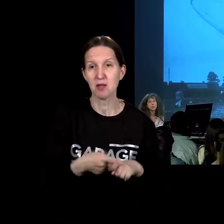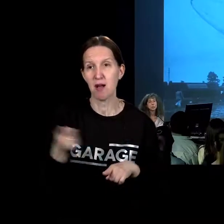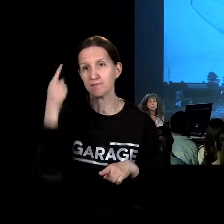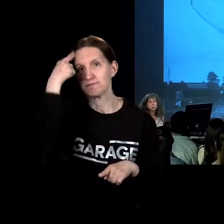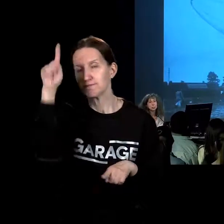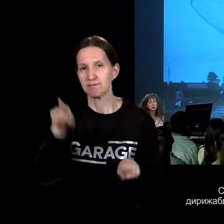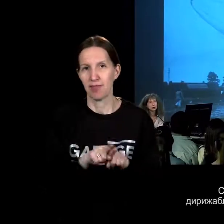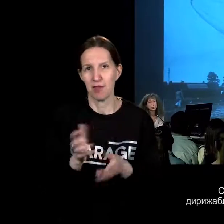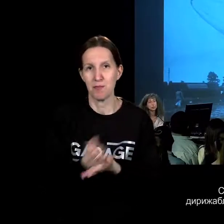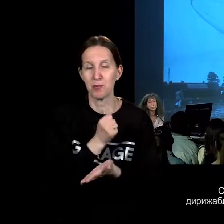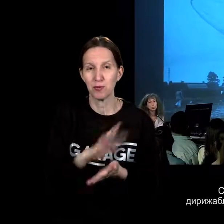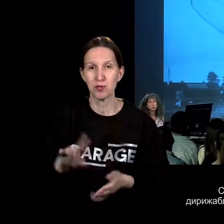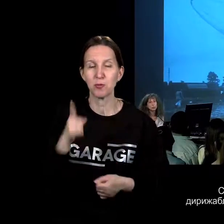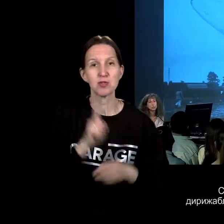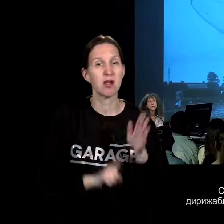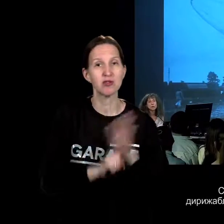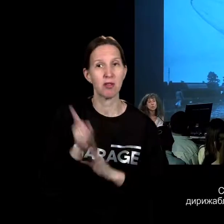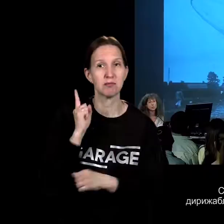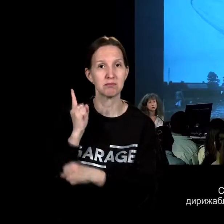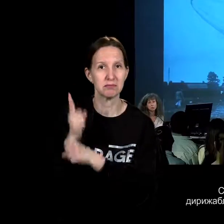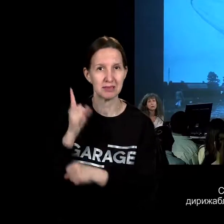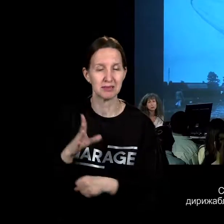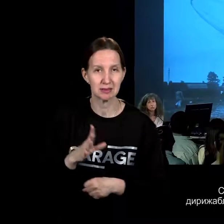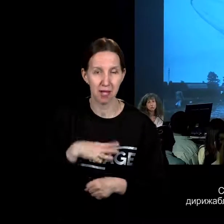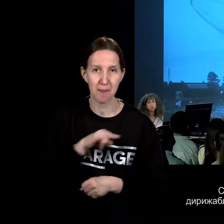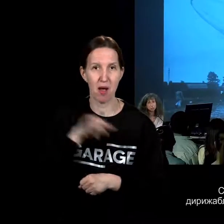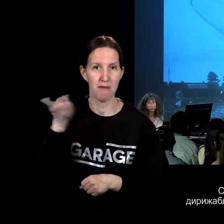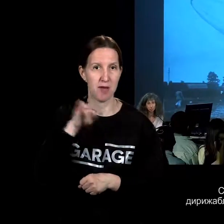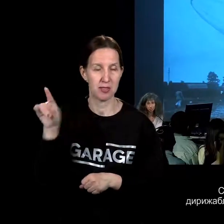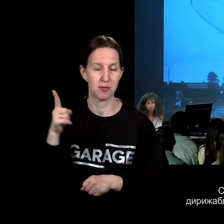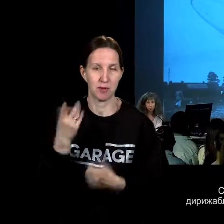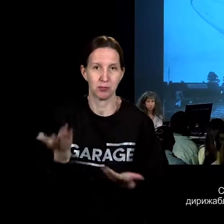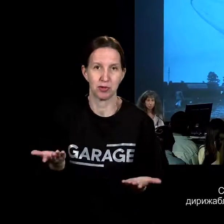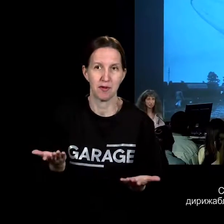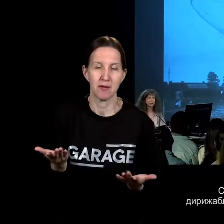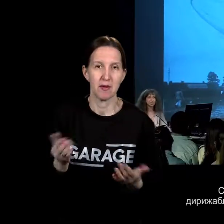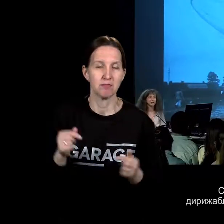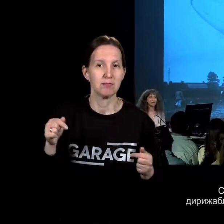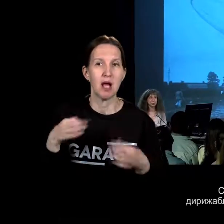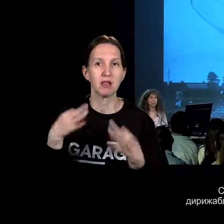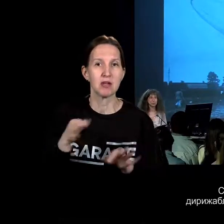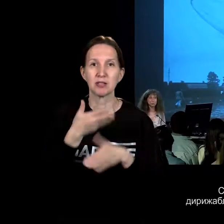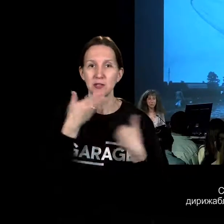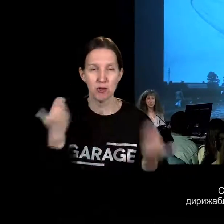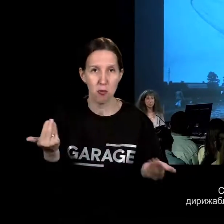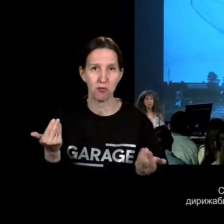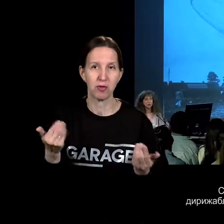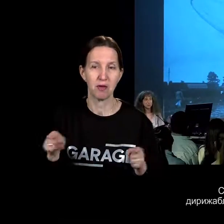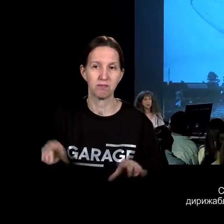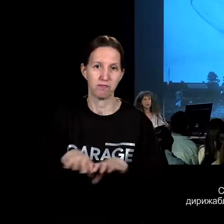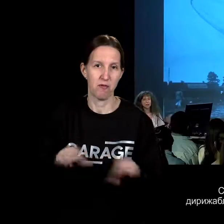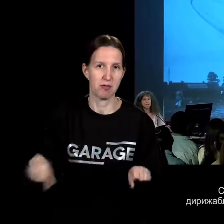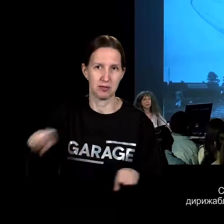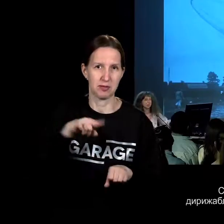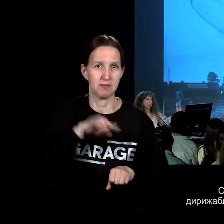сожалению, ничего не получилось, потому что сначала ему это запретила авиация, что просто какой-то несанкционированный местные власти,